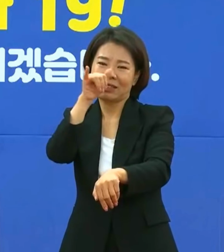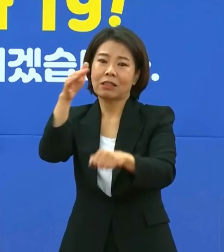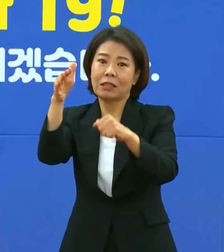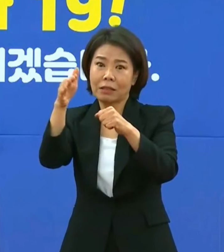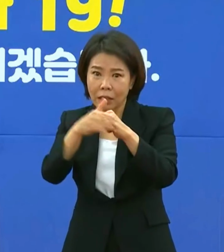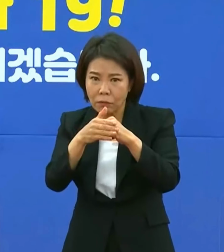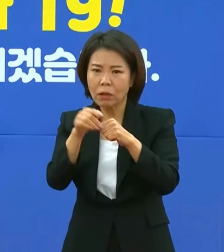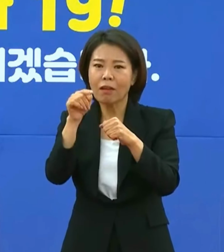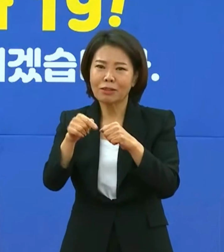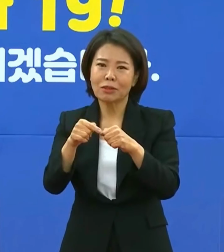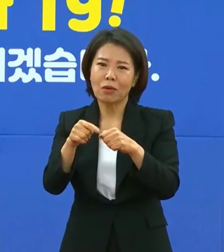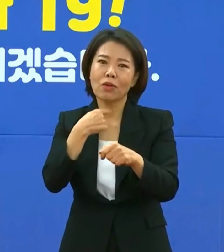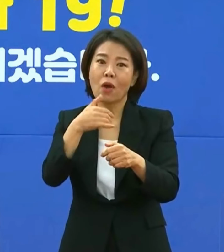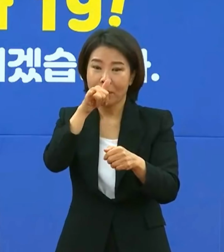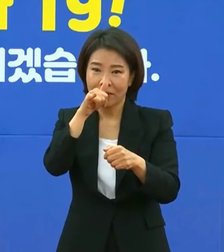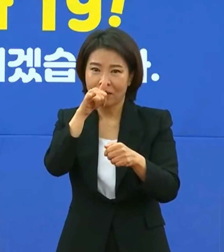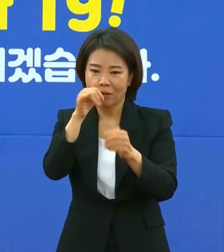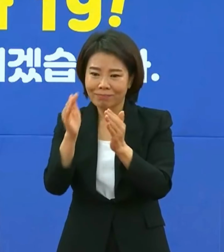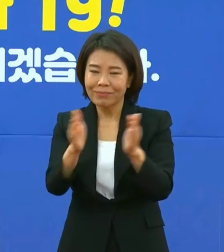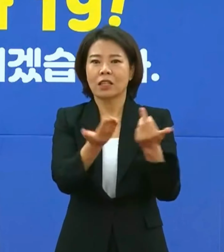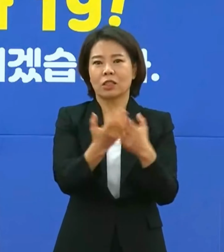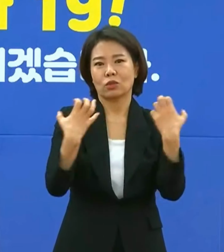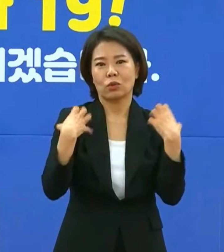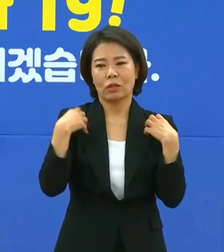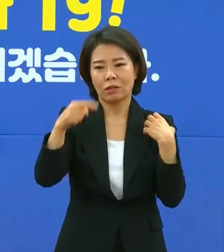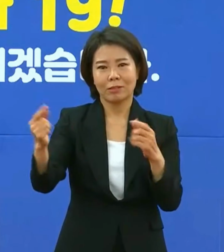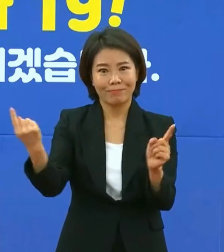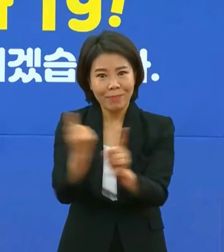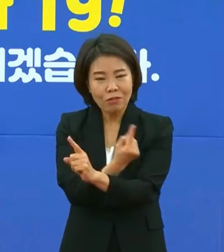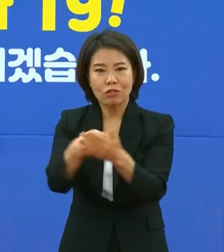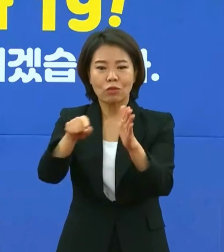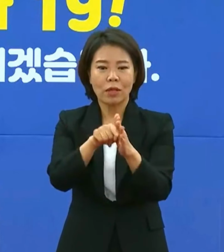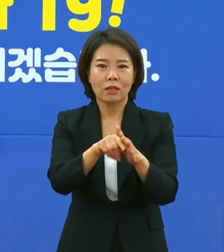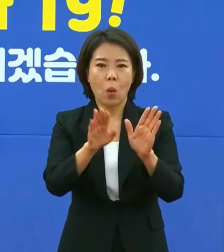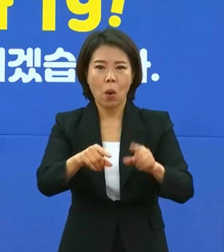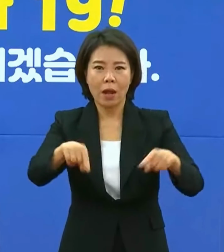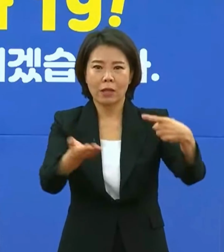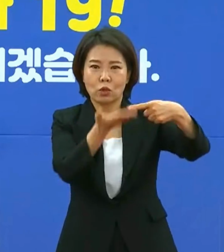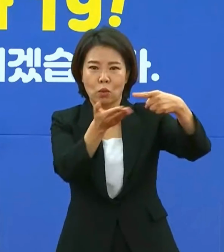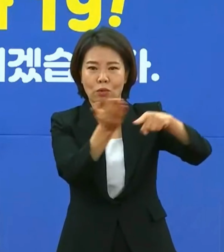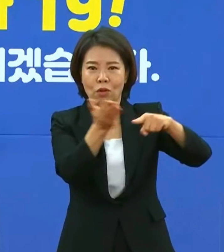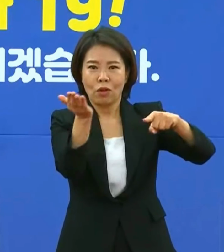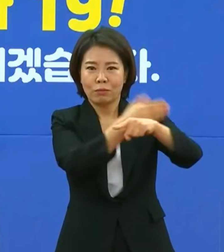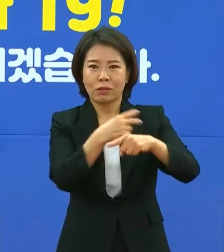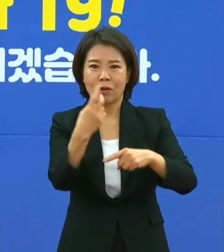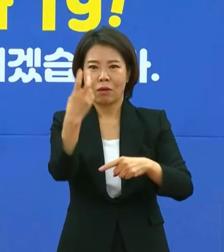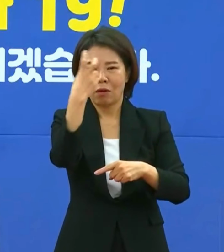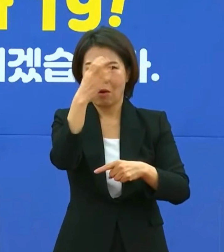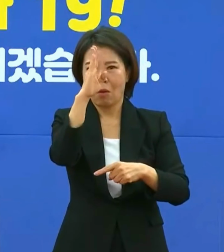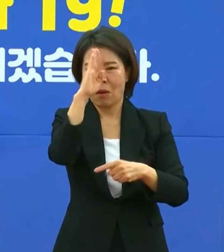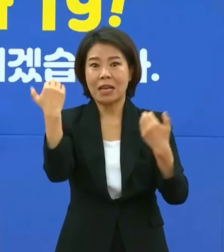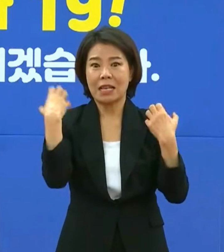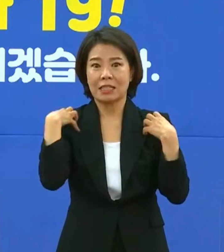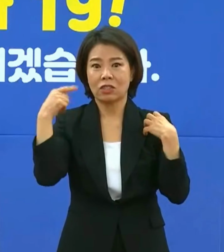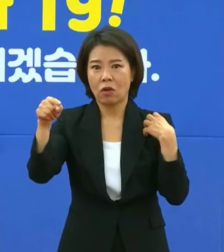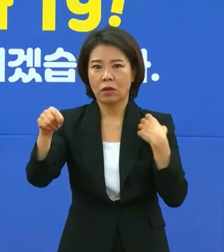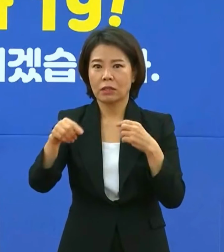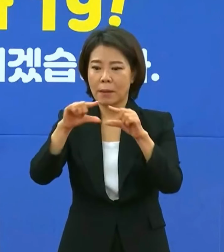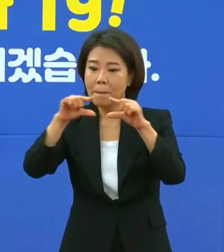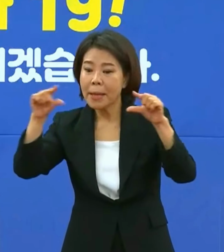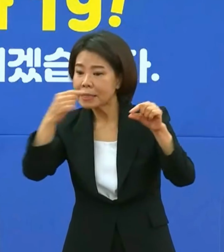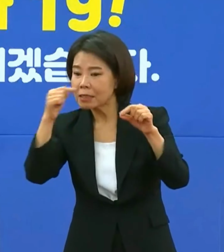감소해 왔습니다 우리 도는 이를 개선하기 위해 올해 초부터 질병관리 청이 관리하는 방역 패스